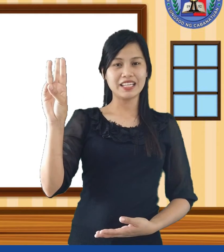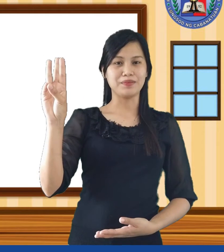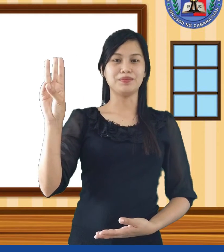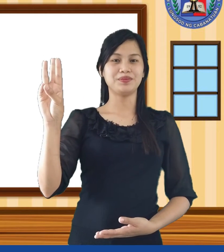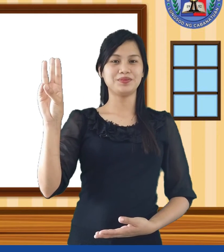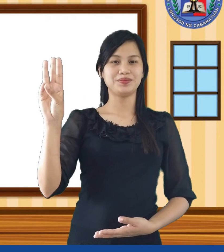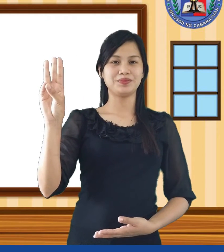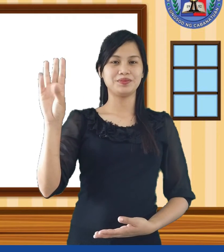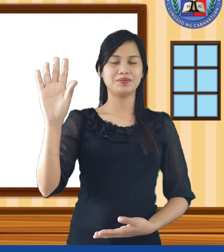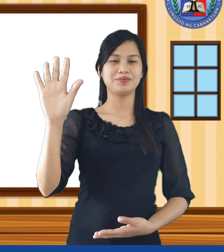Anim.